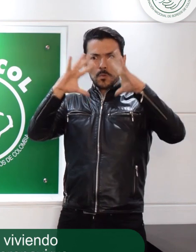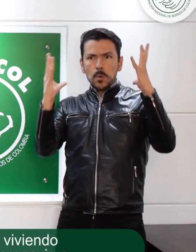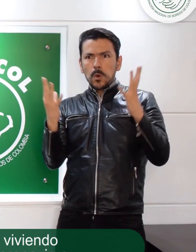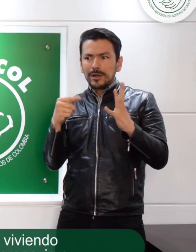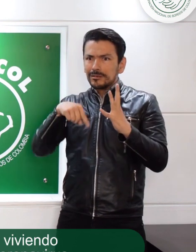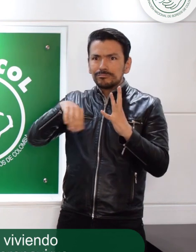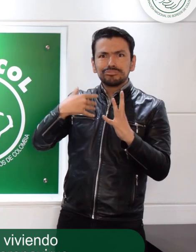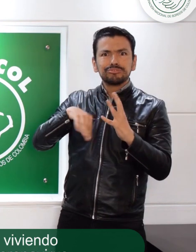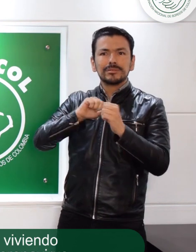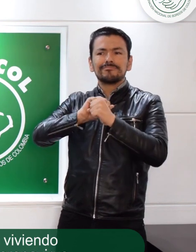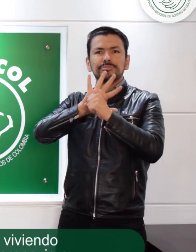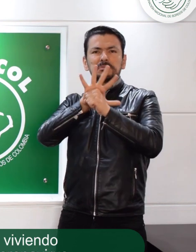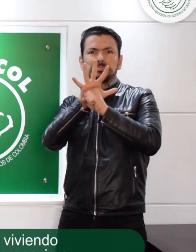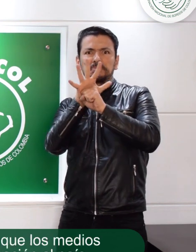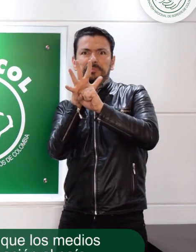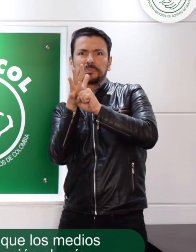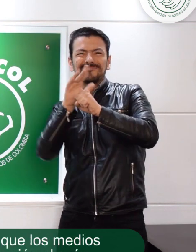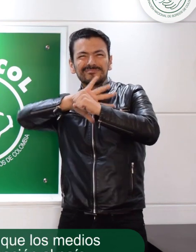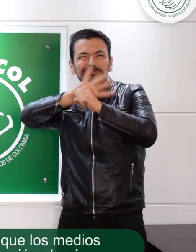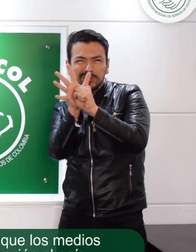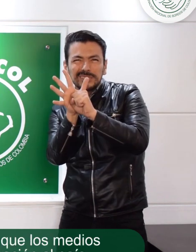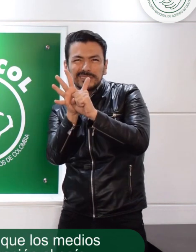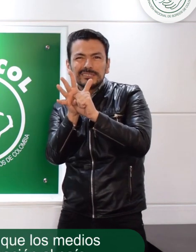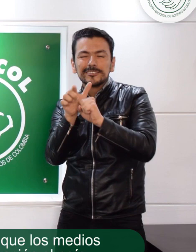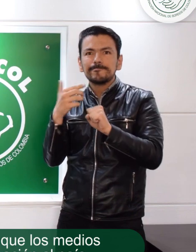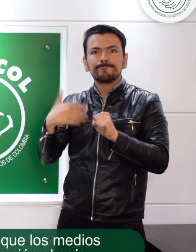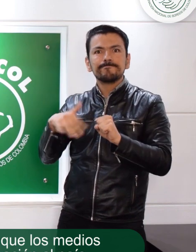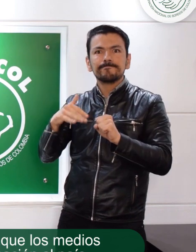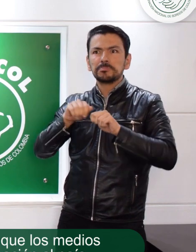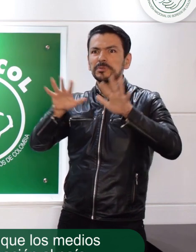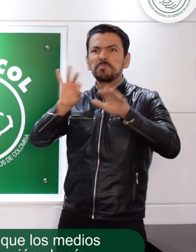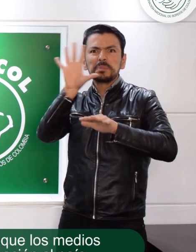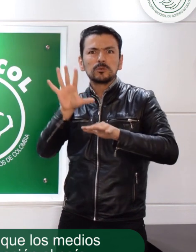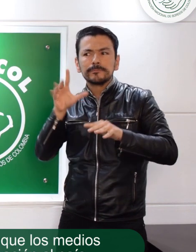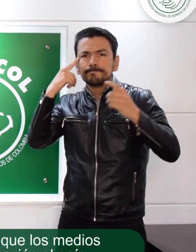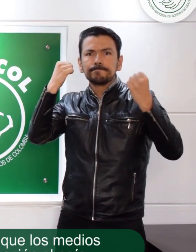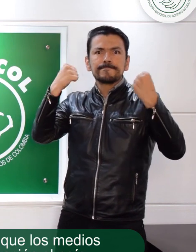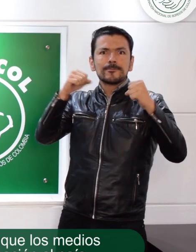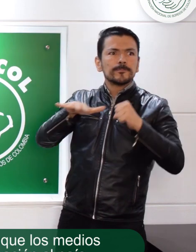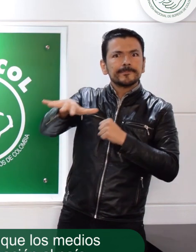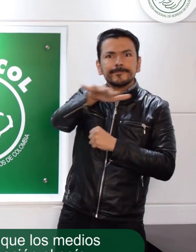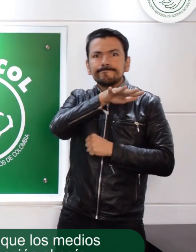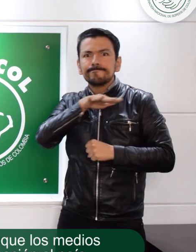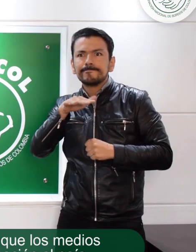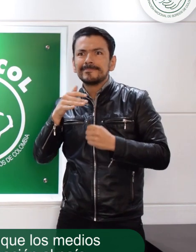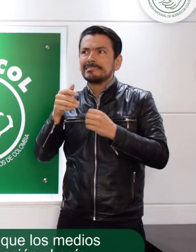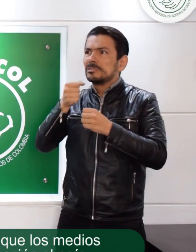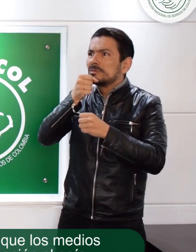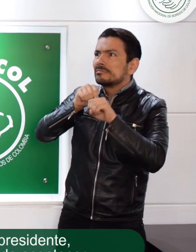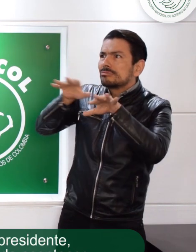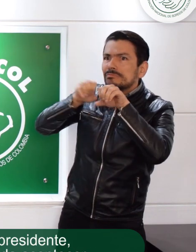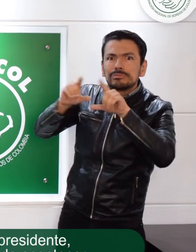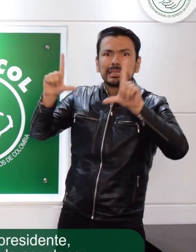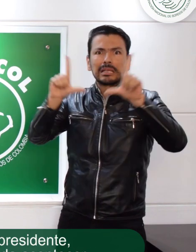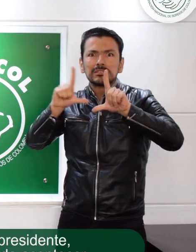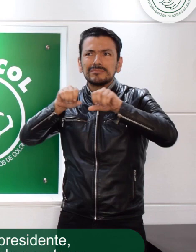coronavirus. Ellos están preocupados porque, aunque los medios nacionales han dado mucha información al país, el